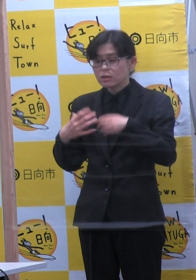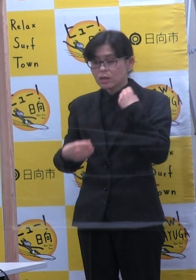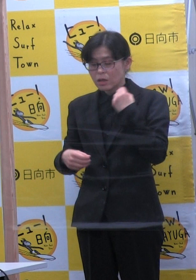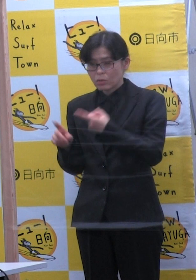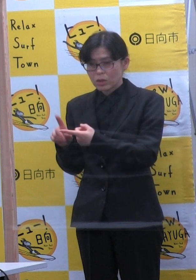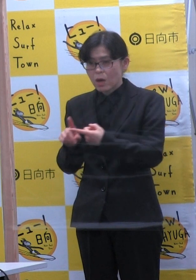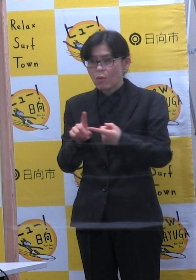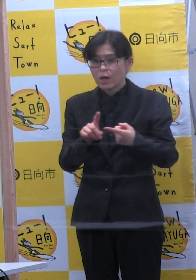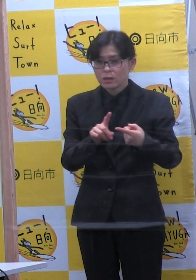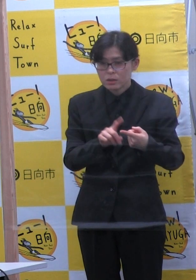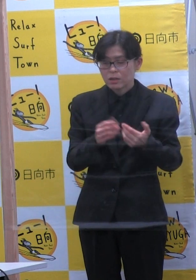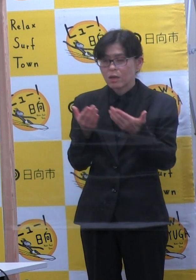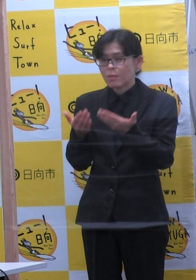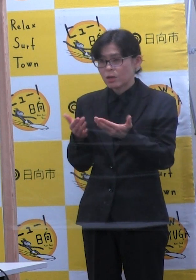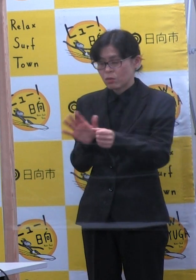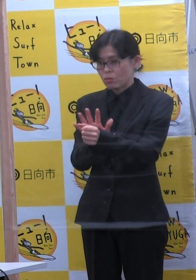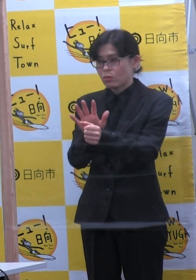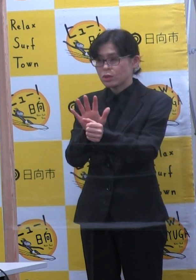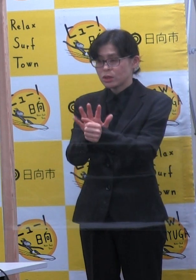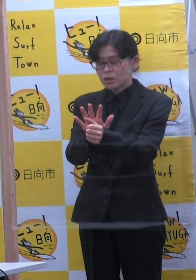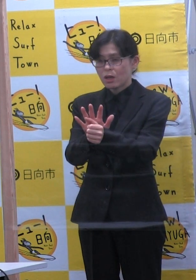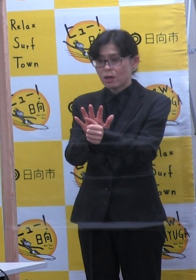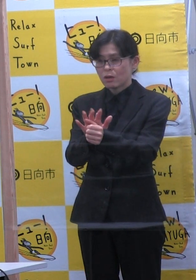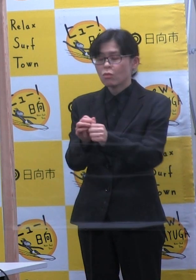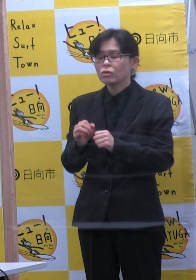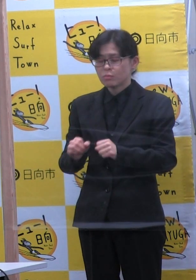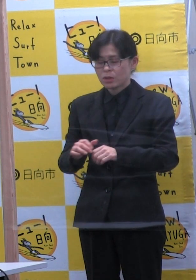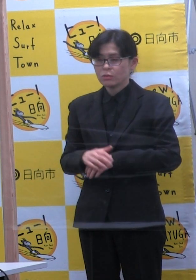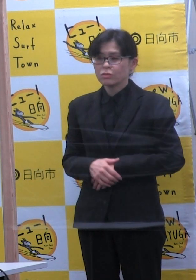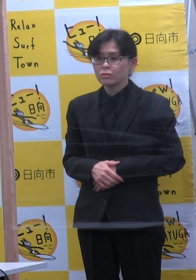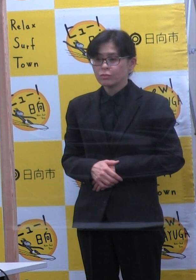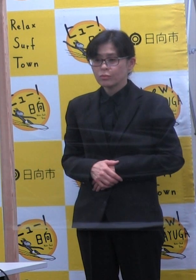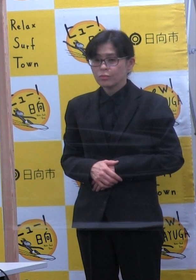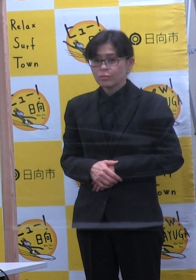た学習支援を行うものであります。